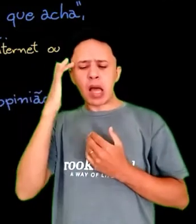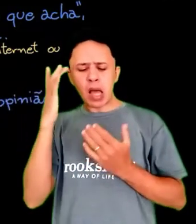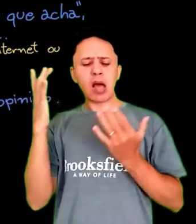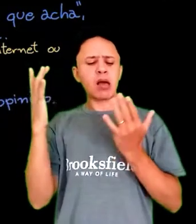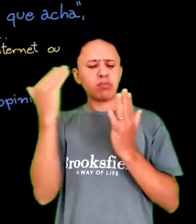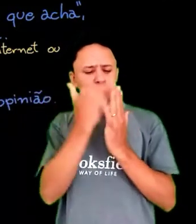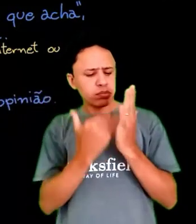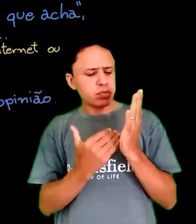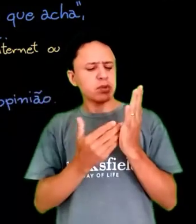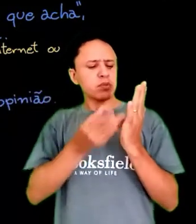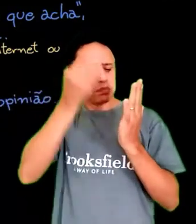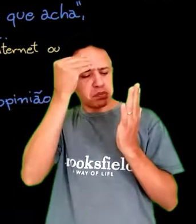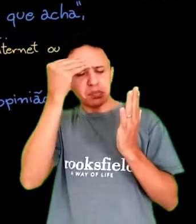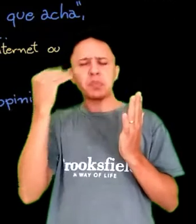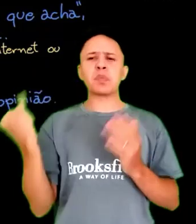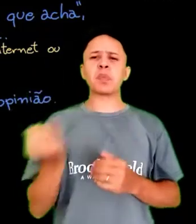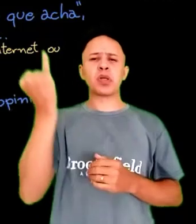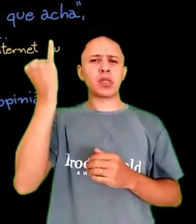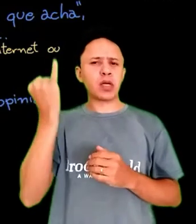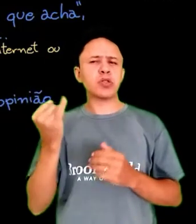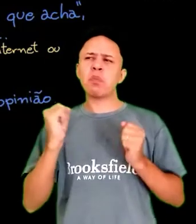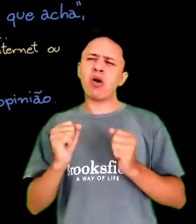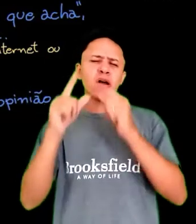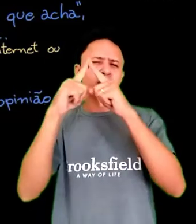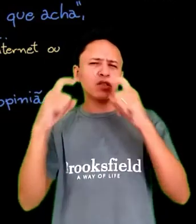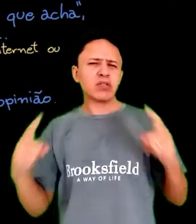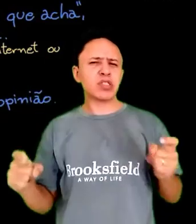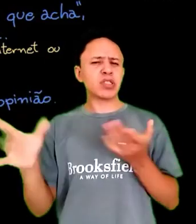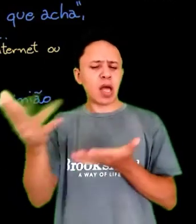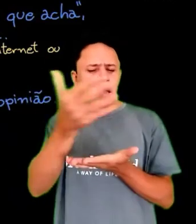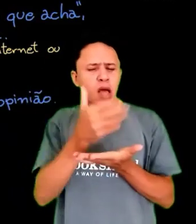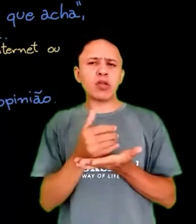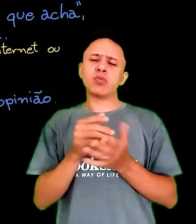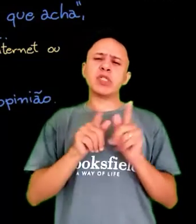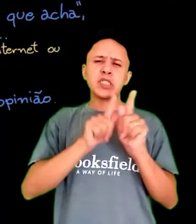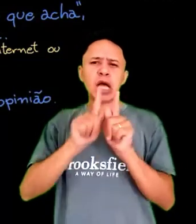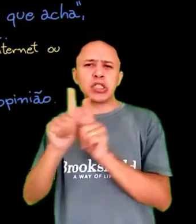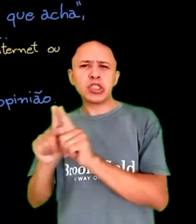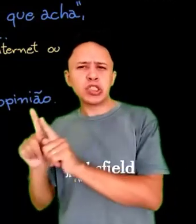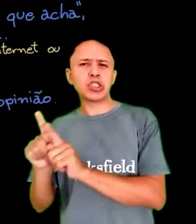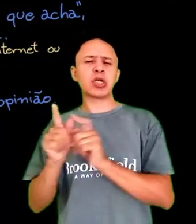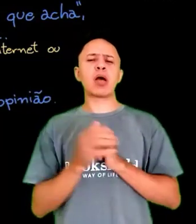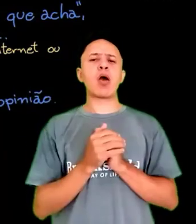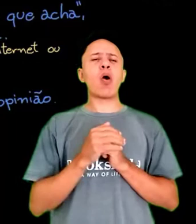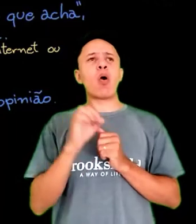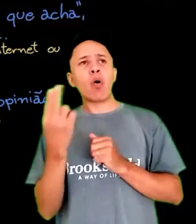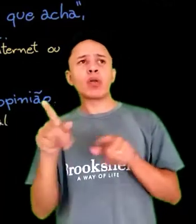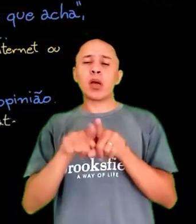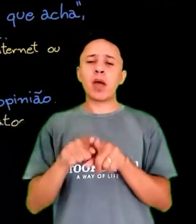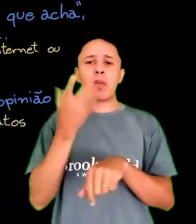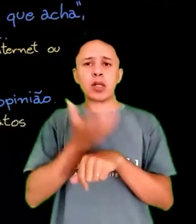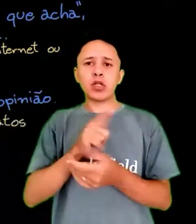são essenciais, e tais argumentos podem ser dados científicos, como estatísticas, por exemplo, ou